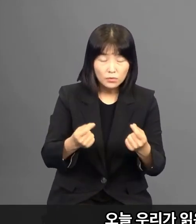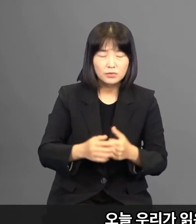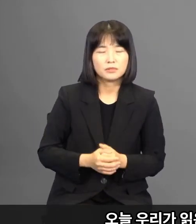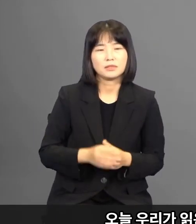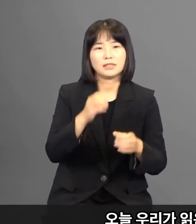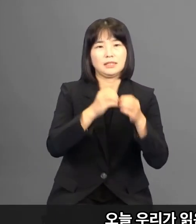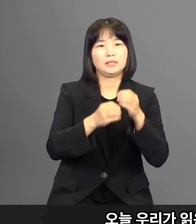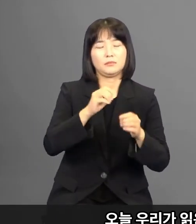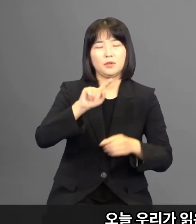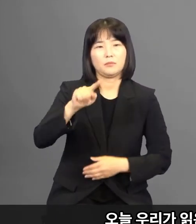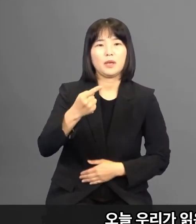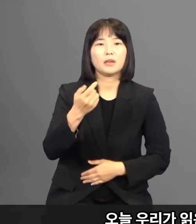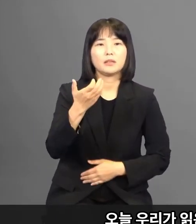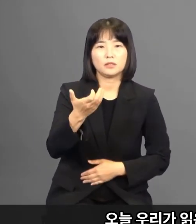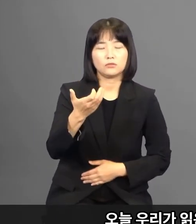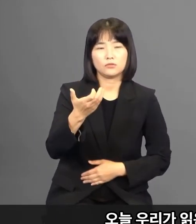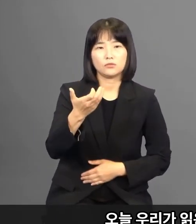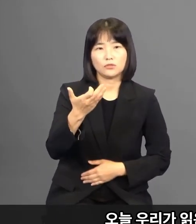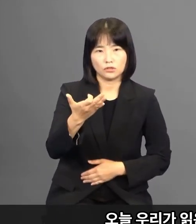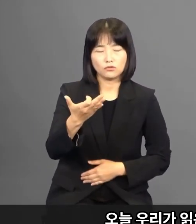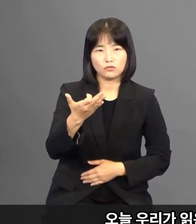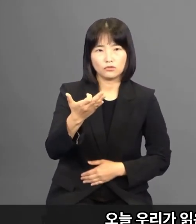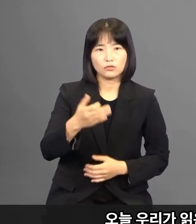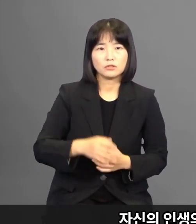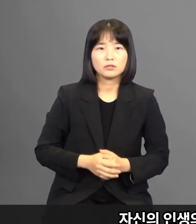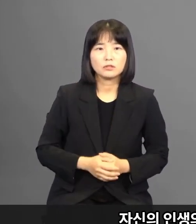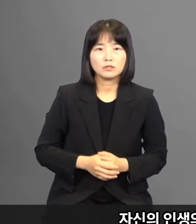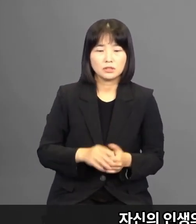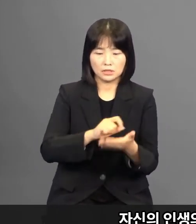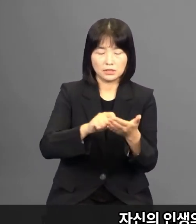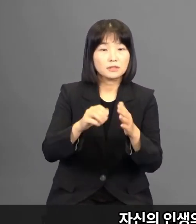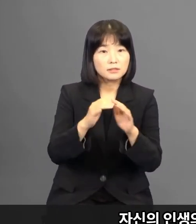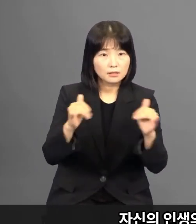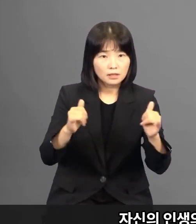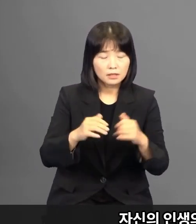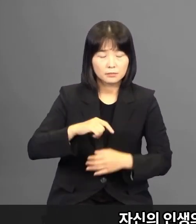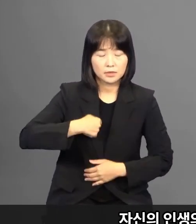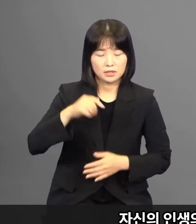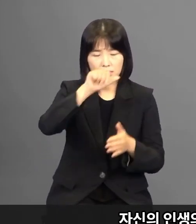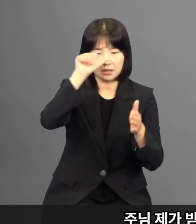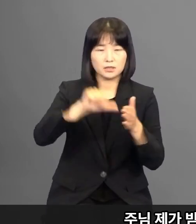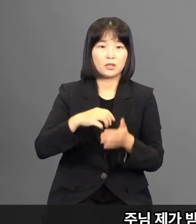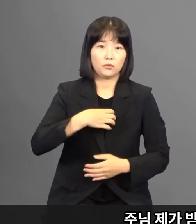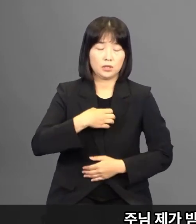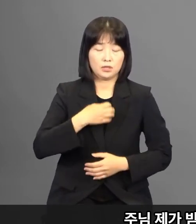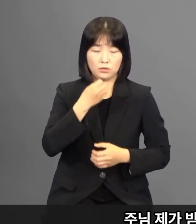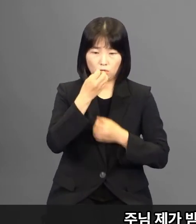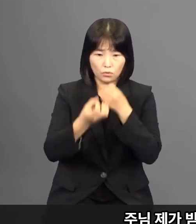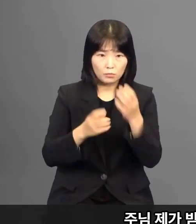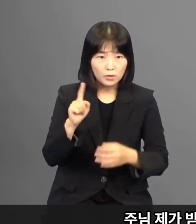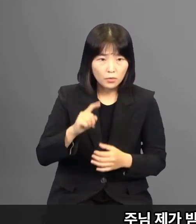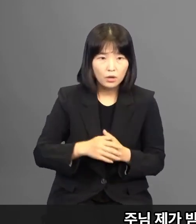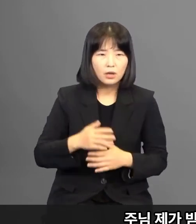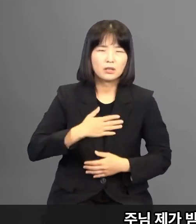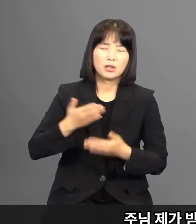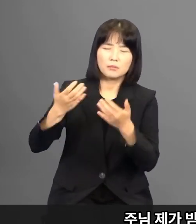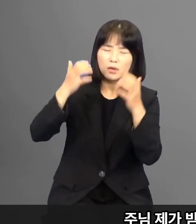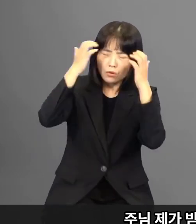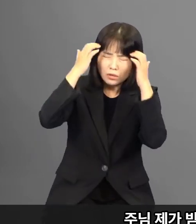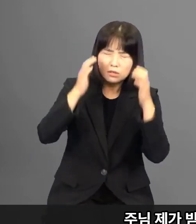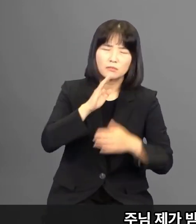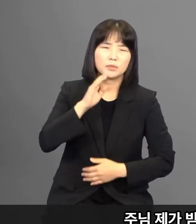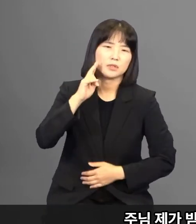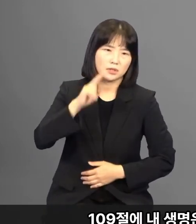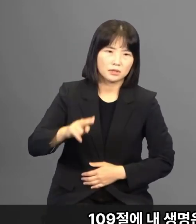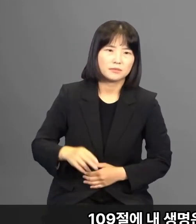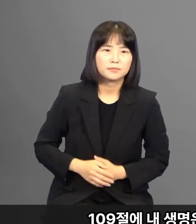시편 119편의 시편 저자도 자신의 이 인생의 위기를 이렇게 고백하죠. 주님, 제가 받는 고난이 너무